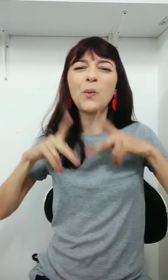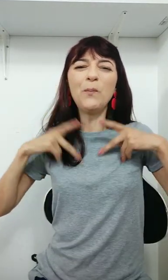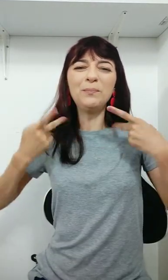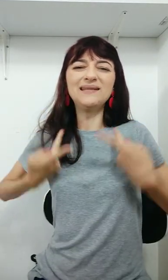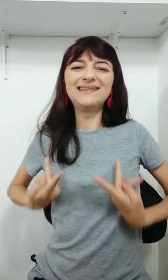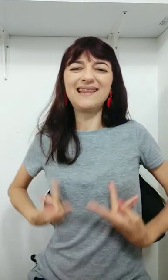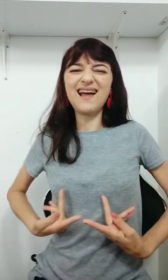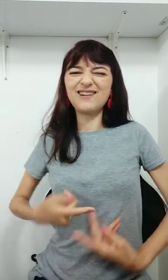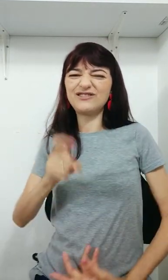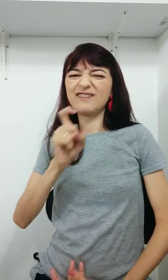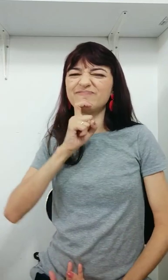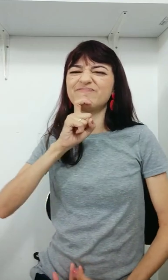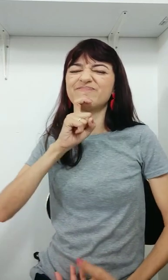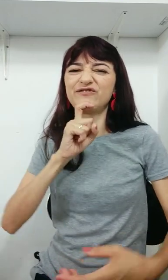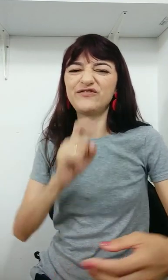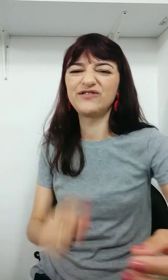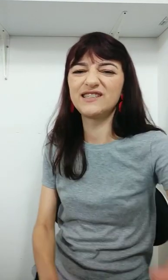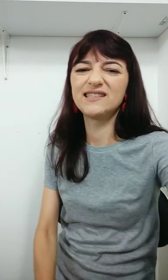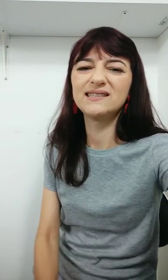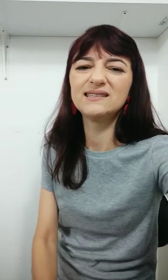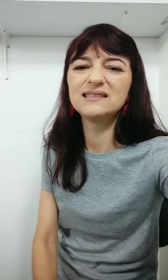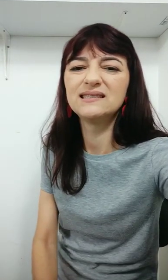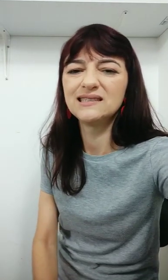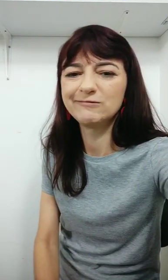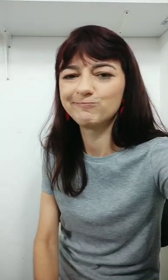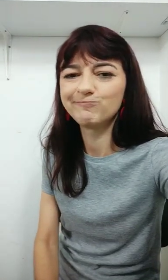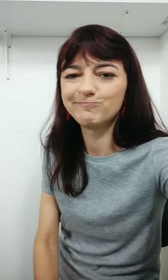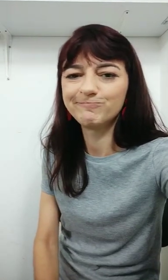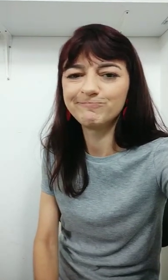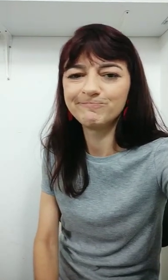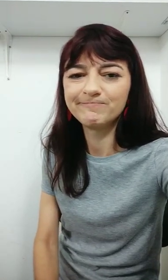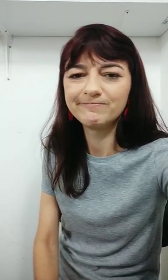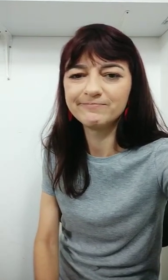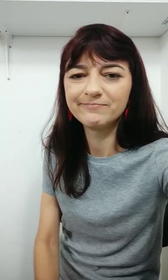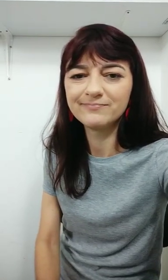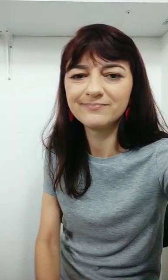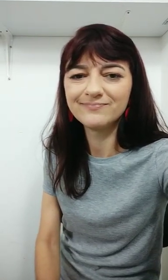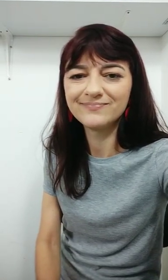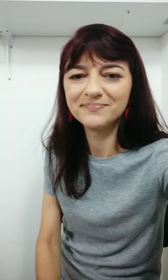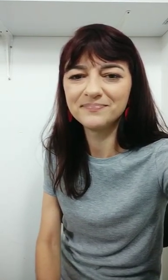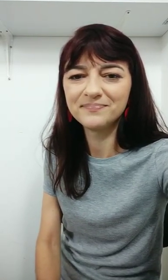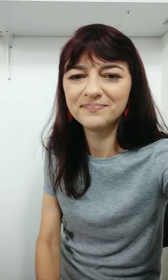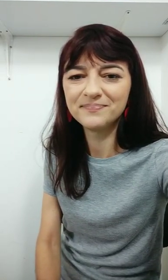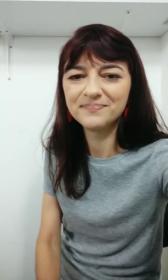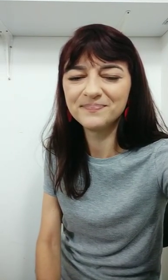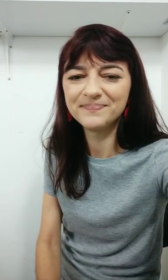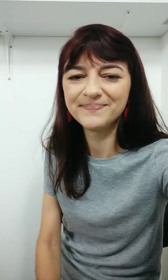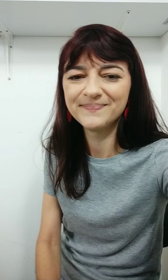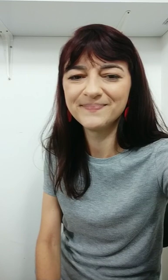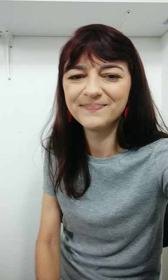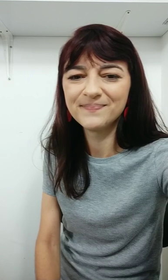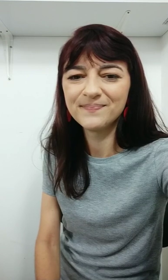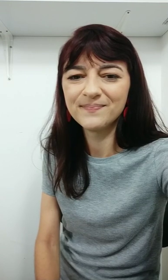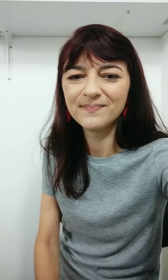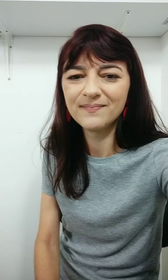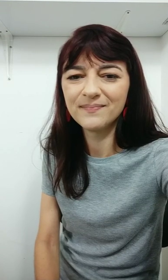vezes é tão frio, né? A humanidade hoje está tão fria, então quando a gente encontra pessoas que estão ali de coração aberto, é muito importante.